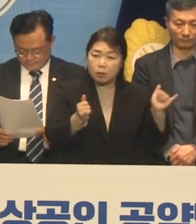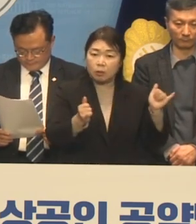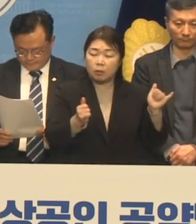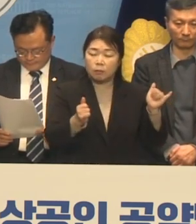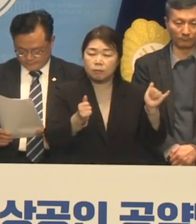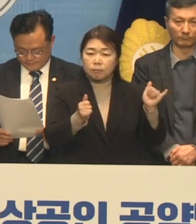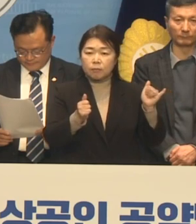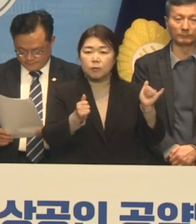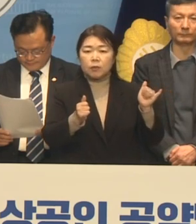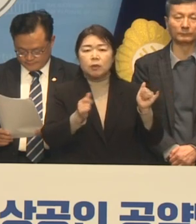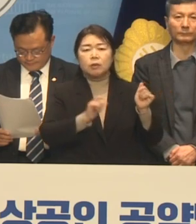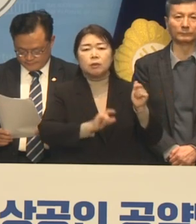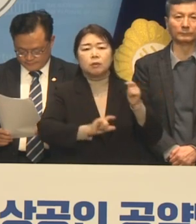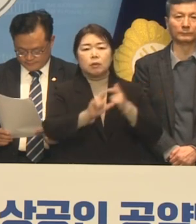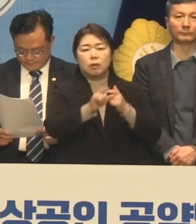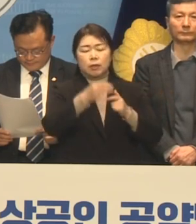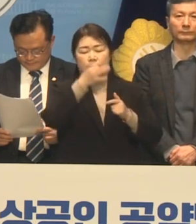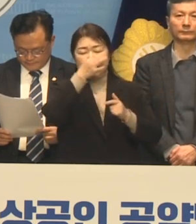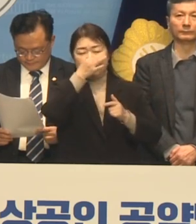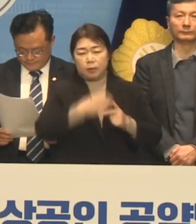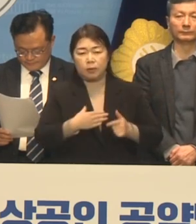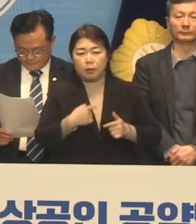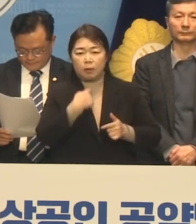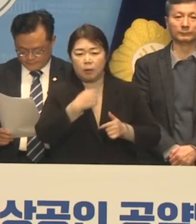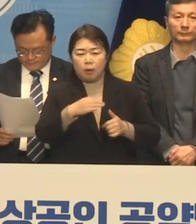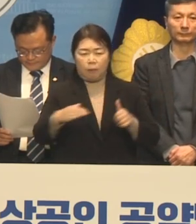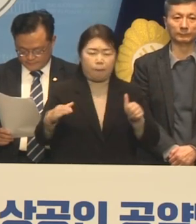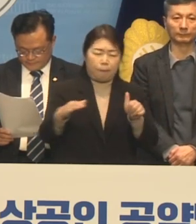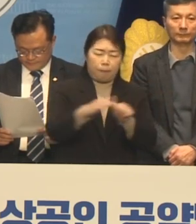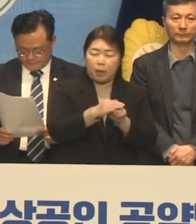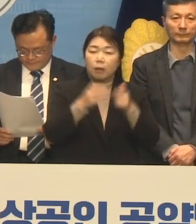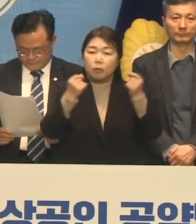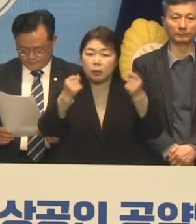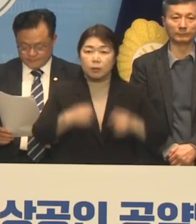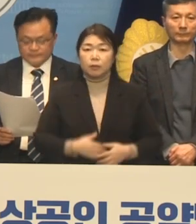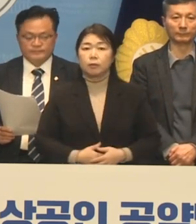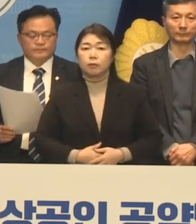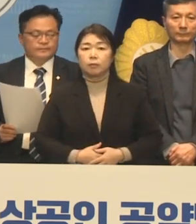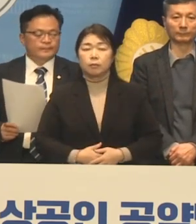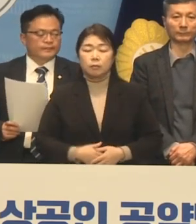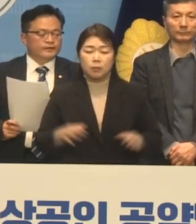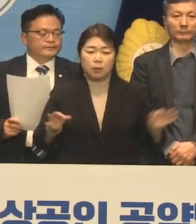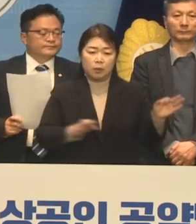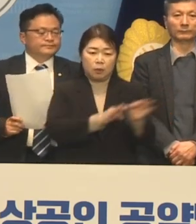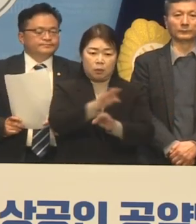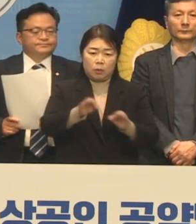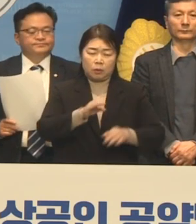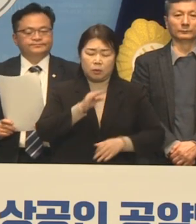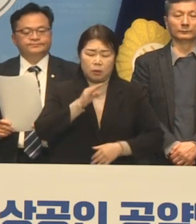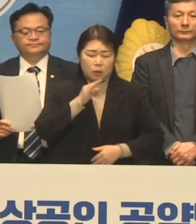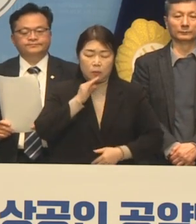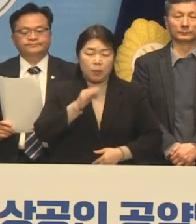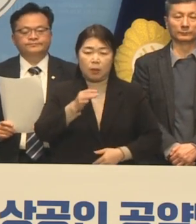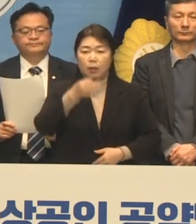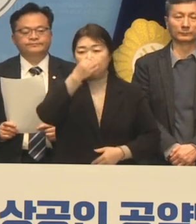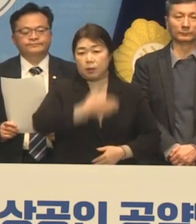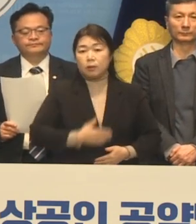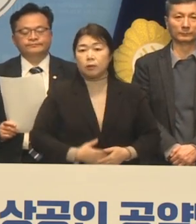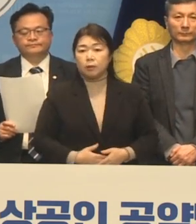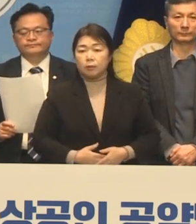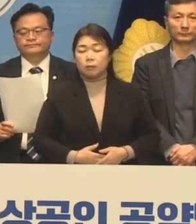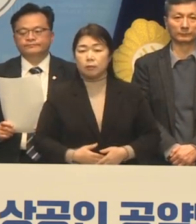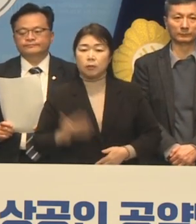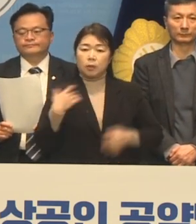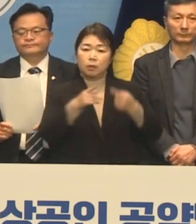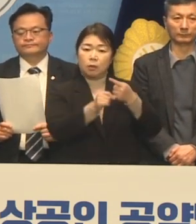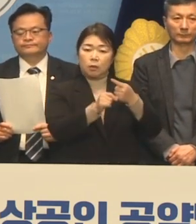벼랑 끝으로 내몰고 있는 현실입니다. 정말 경기가 너무 안 좋습니다. 지난 1월 소상공인